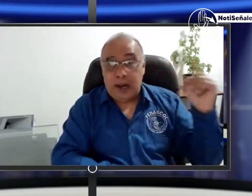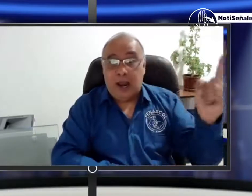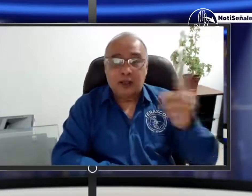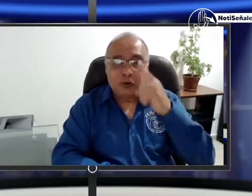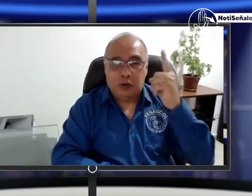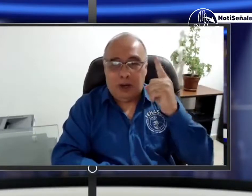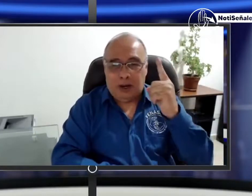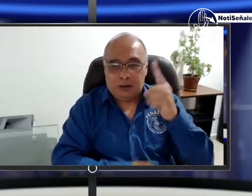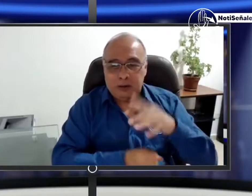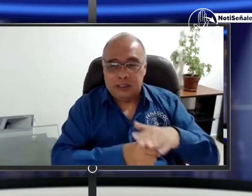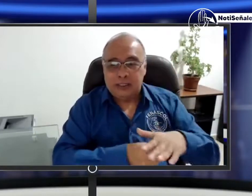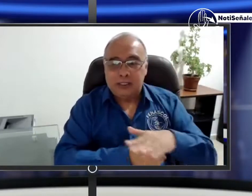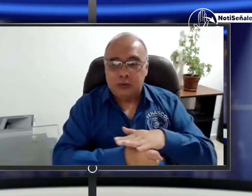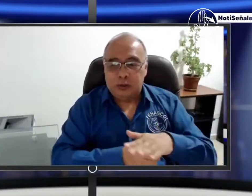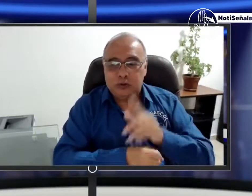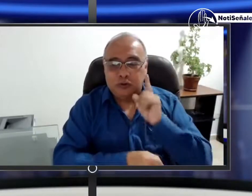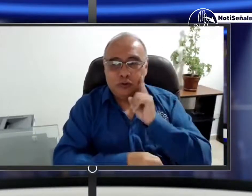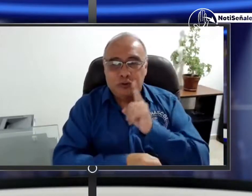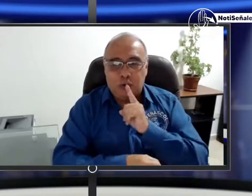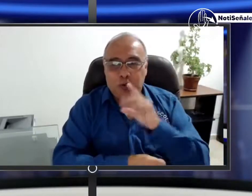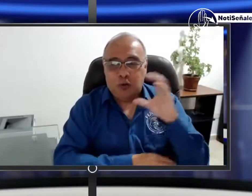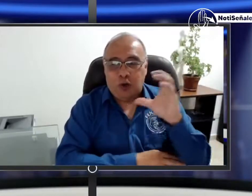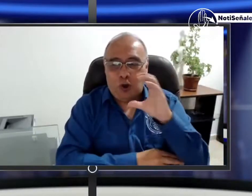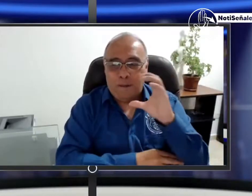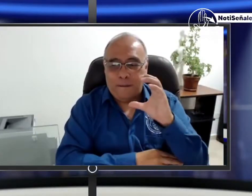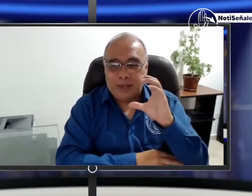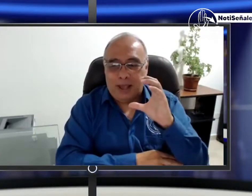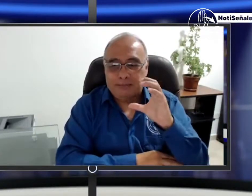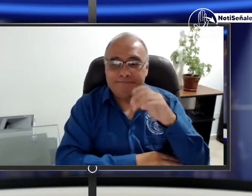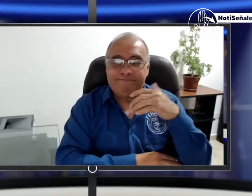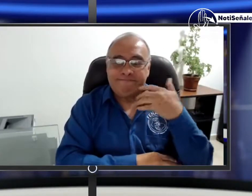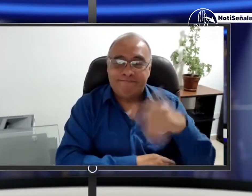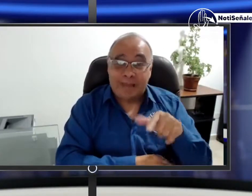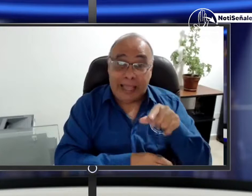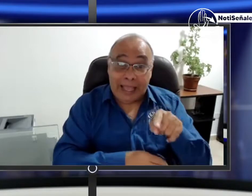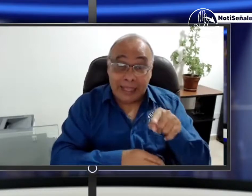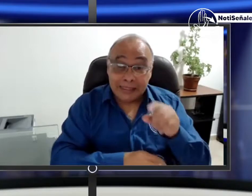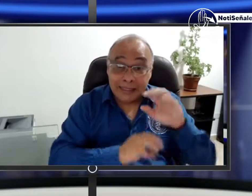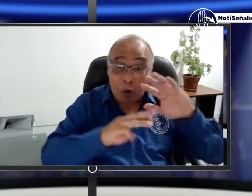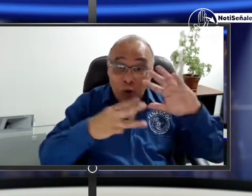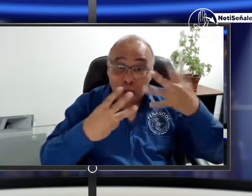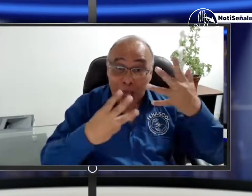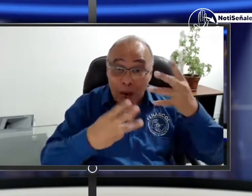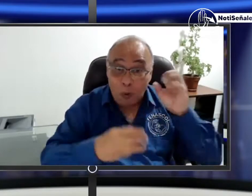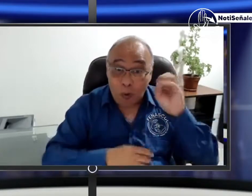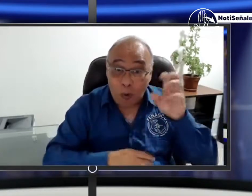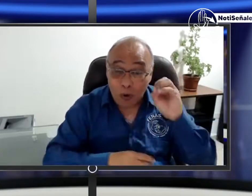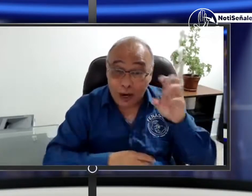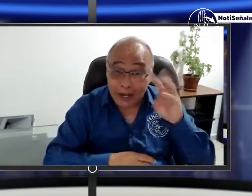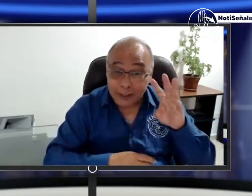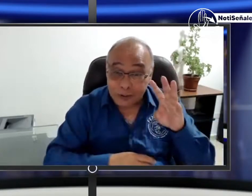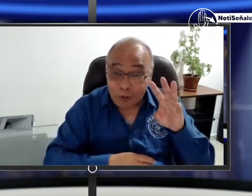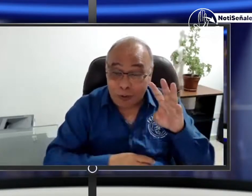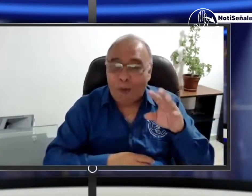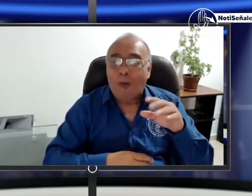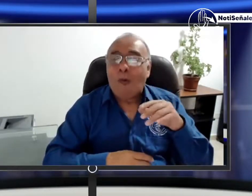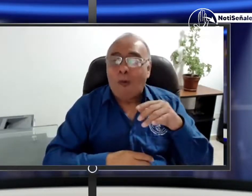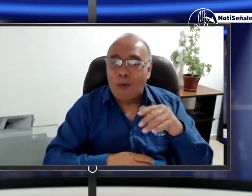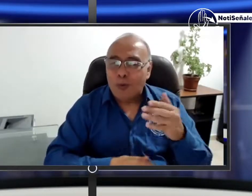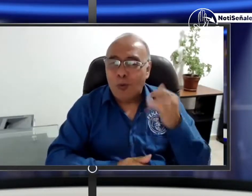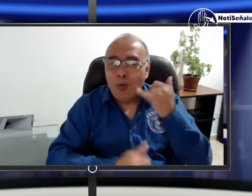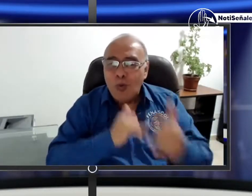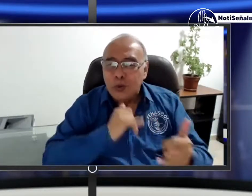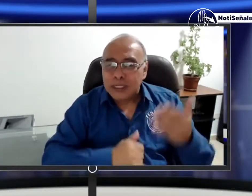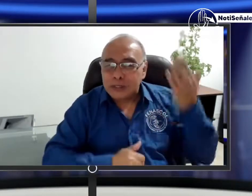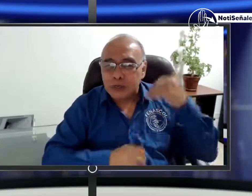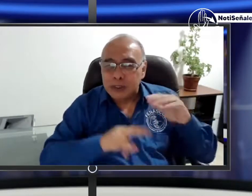va a realizar el octavo congreso de la situación de las personas sordas en colombia el